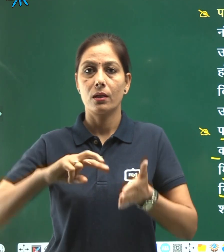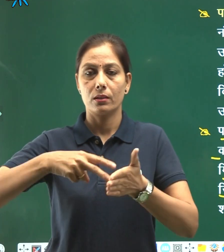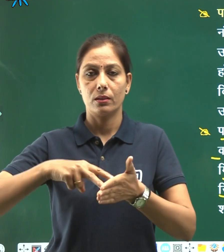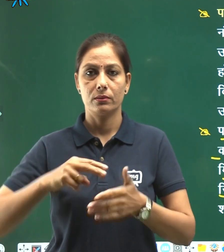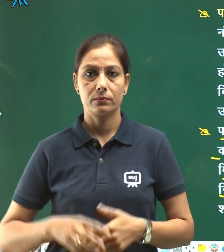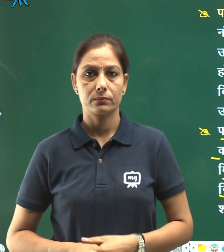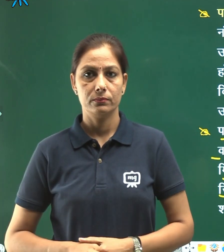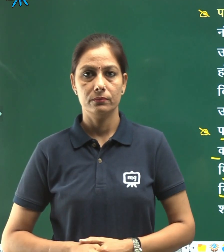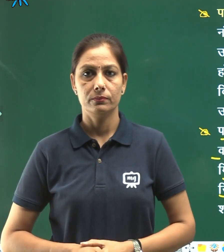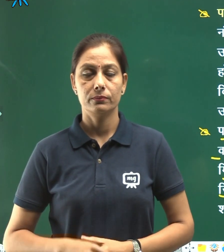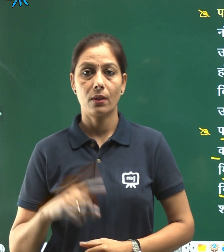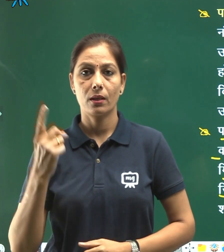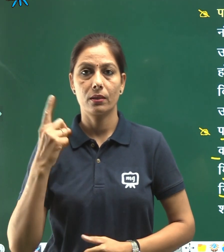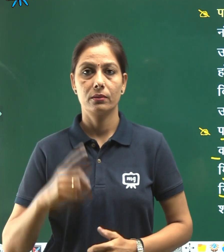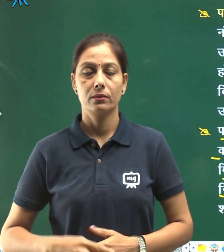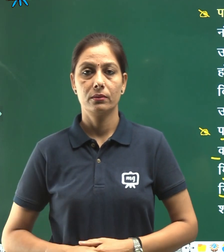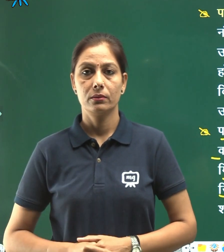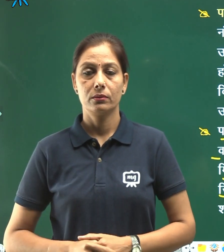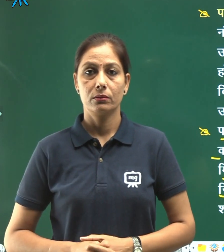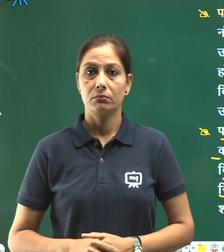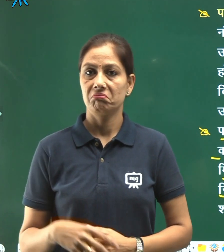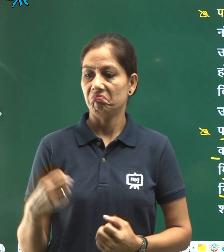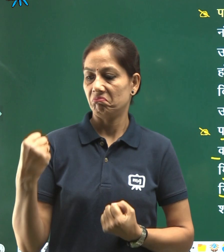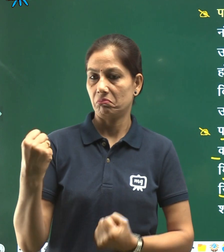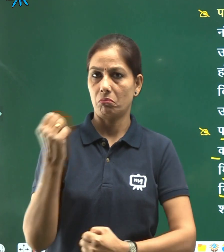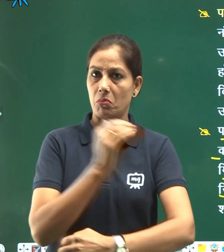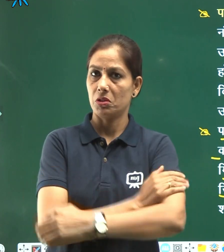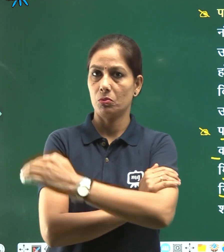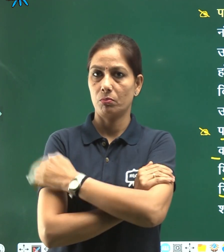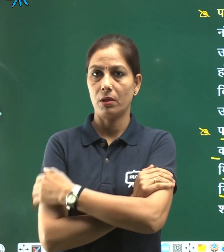अर्थात एक मजबूत पहलवान बन गया।